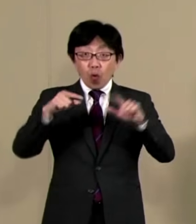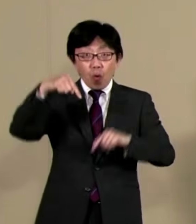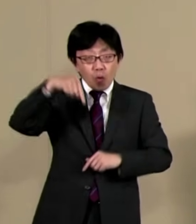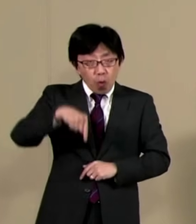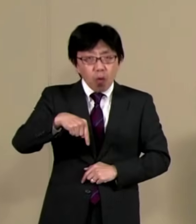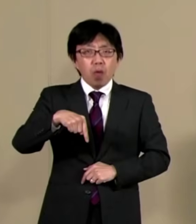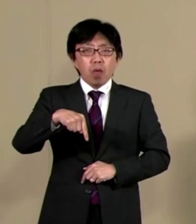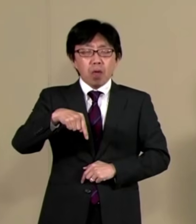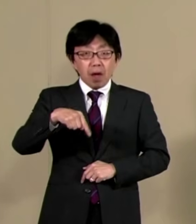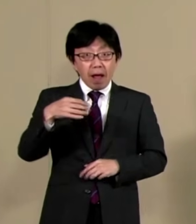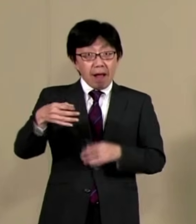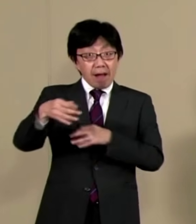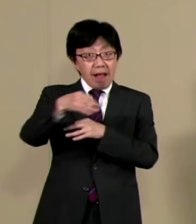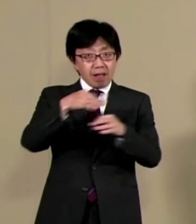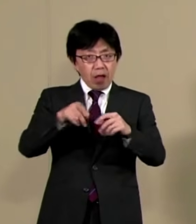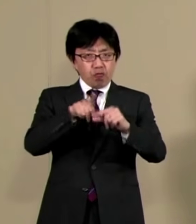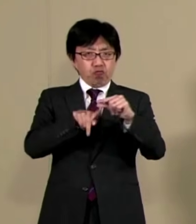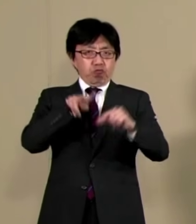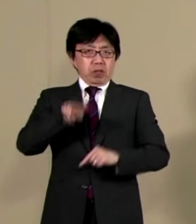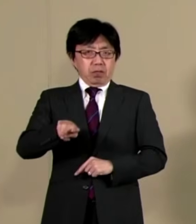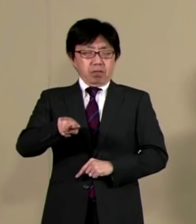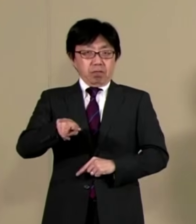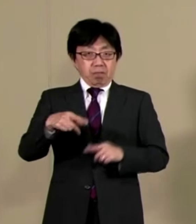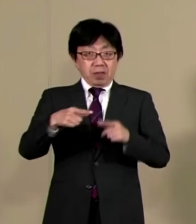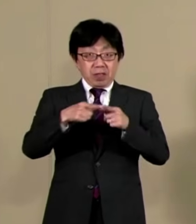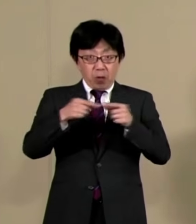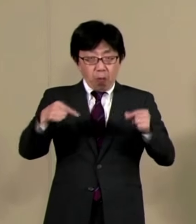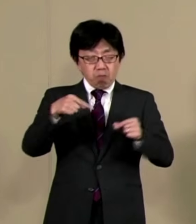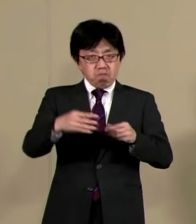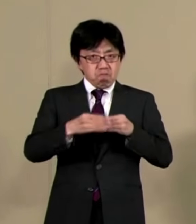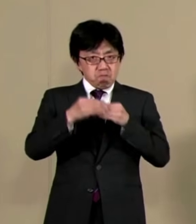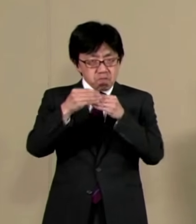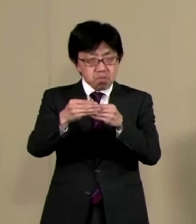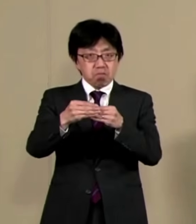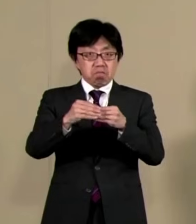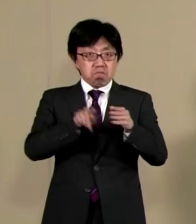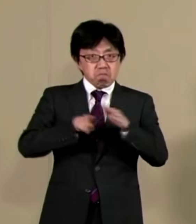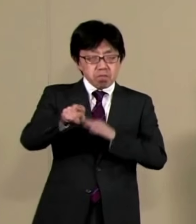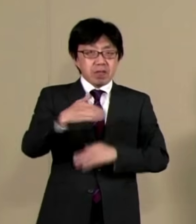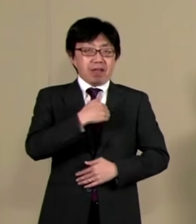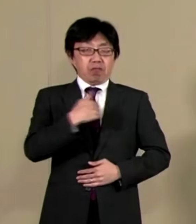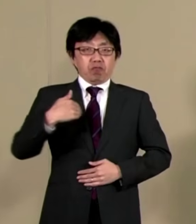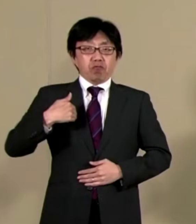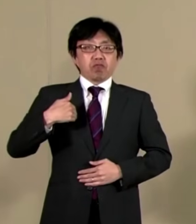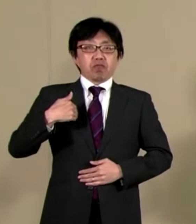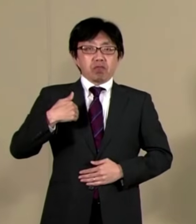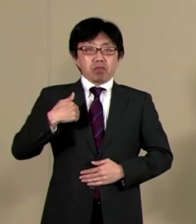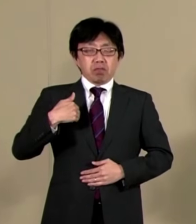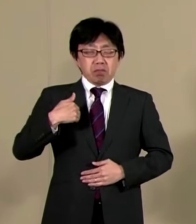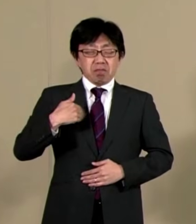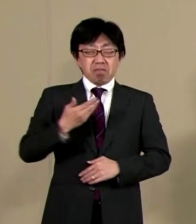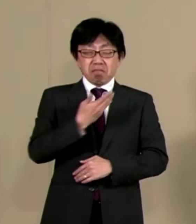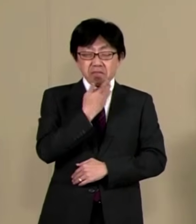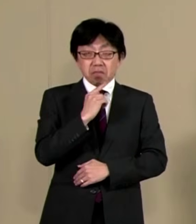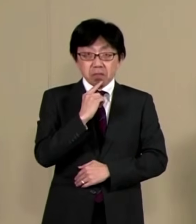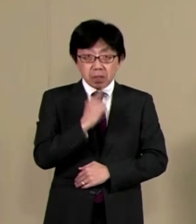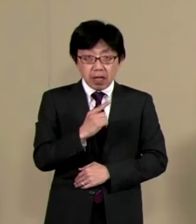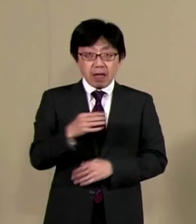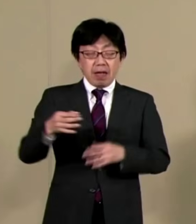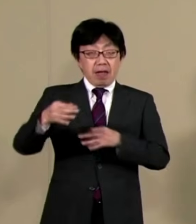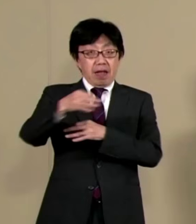ば経済の中心として日本を牽引できます目指すのは経済告